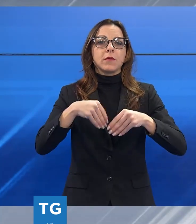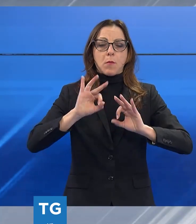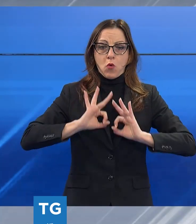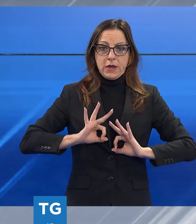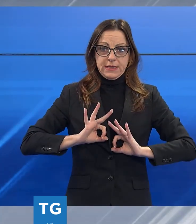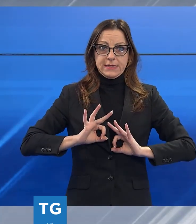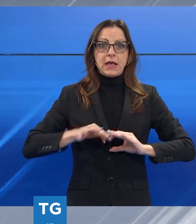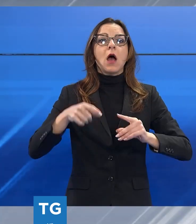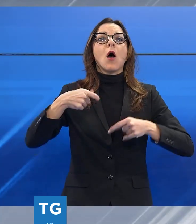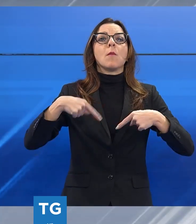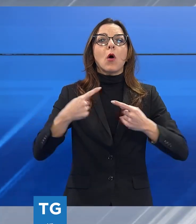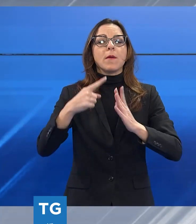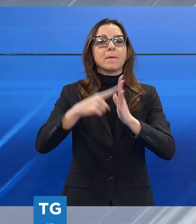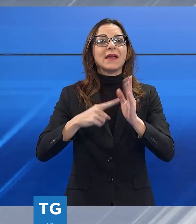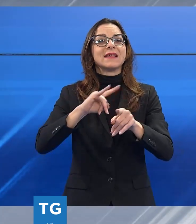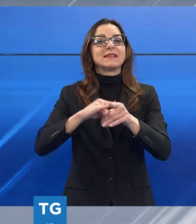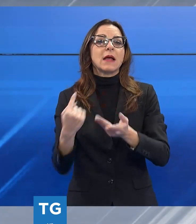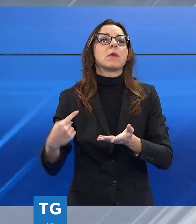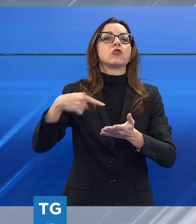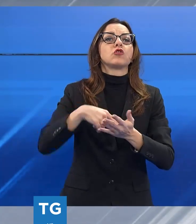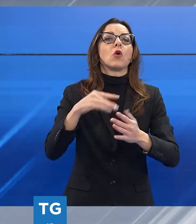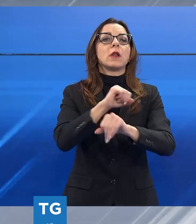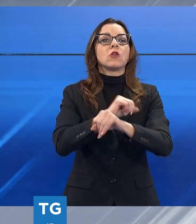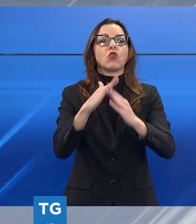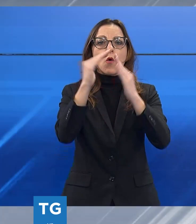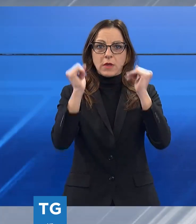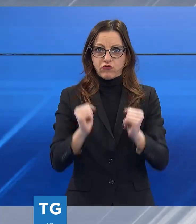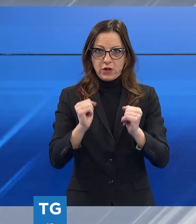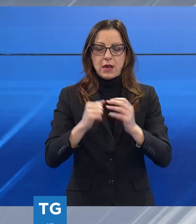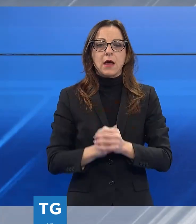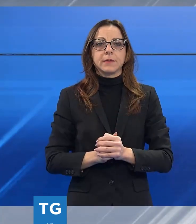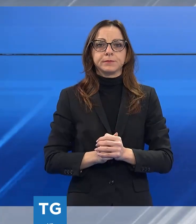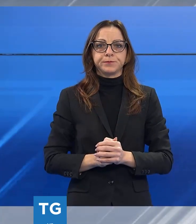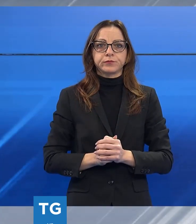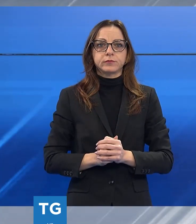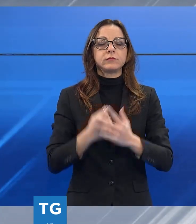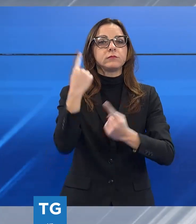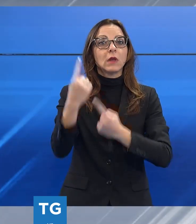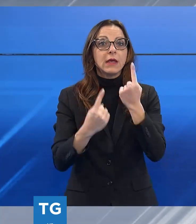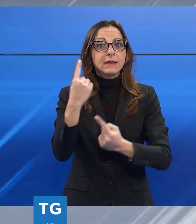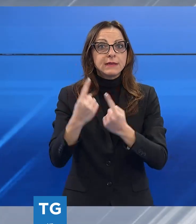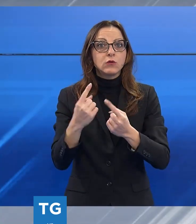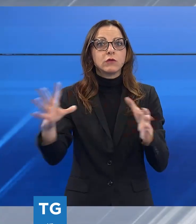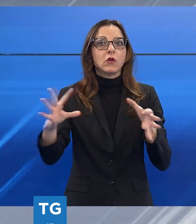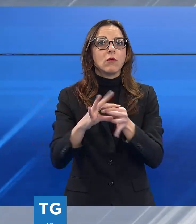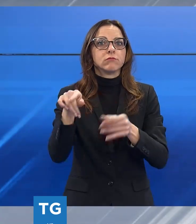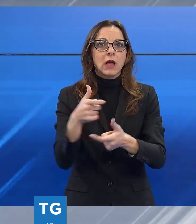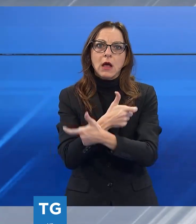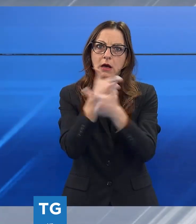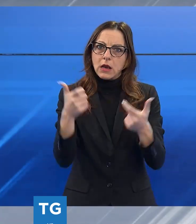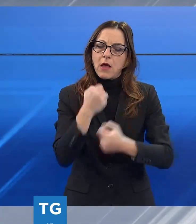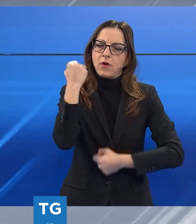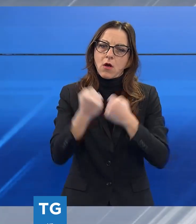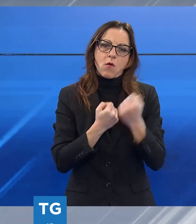del Riesame di Firenze. Il quadro indiziario a carico dell'indagato è stato ritenuto grave e i comportamenti